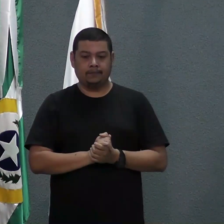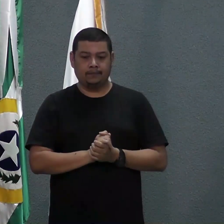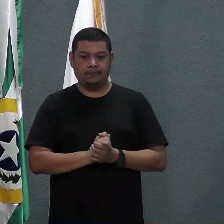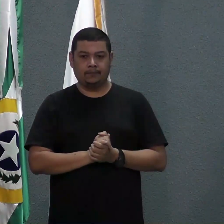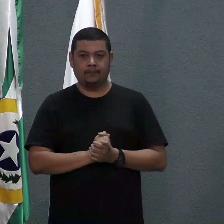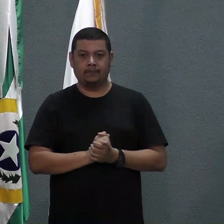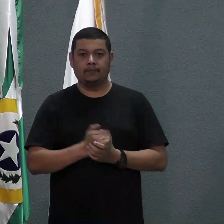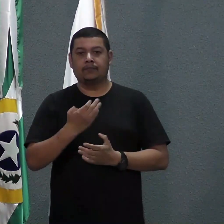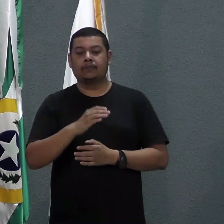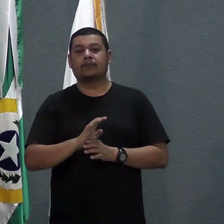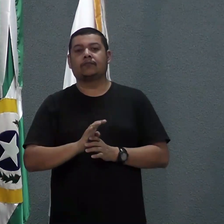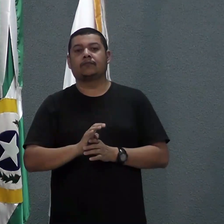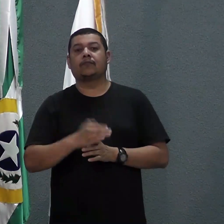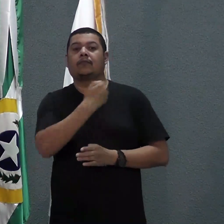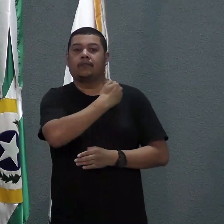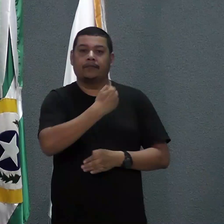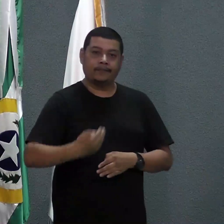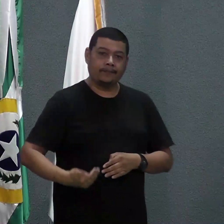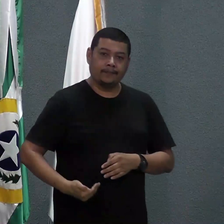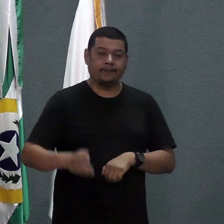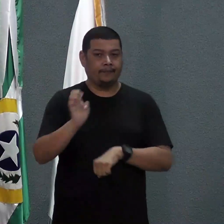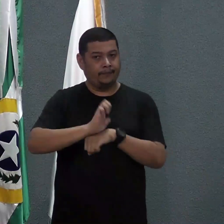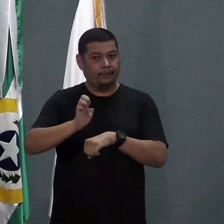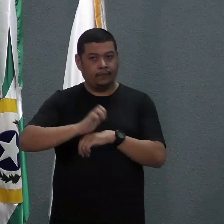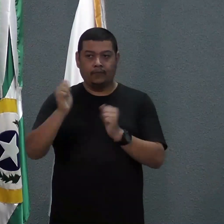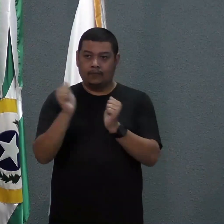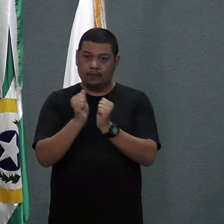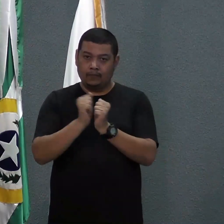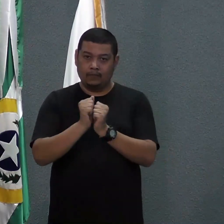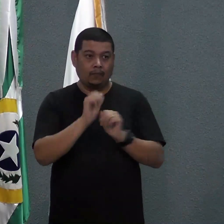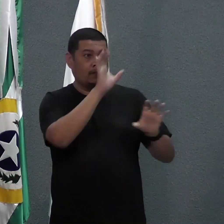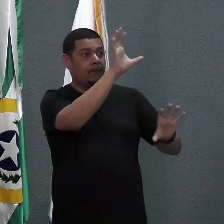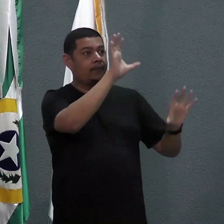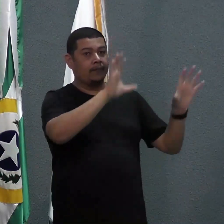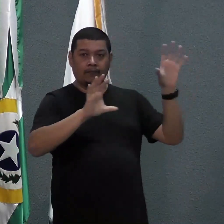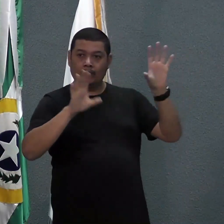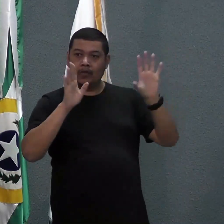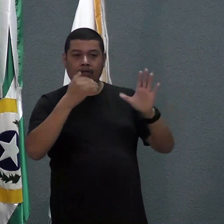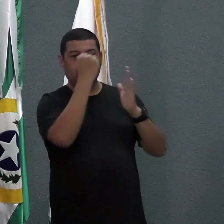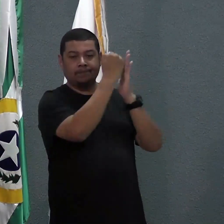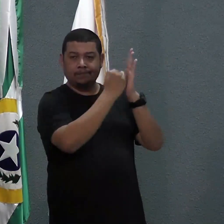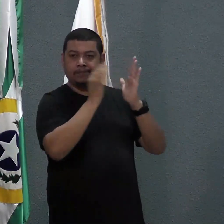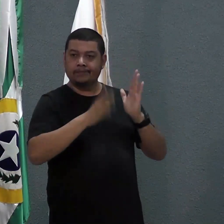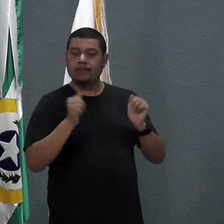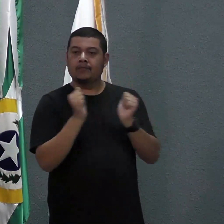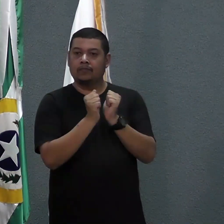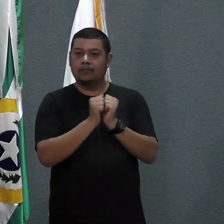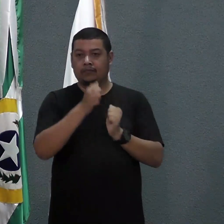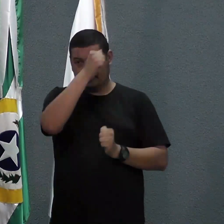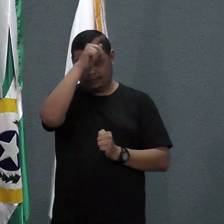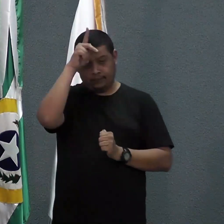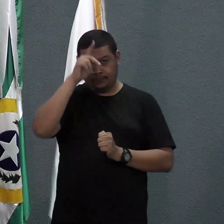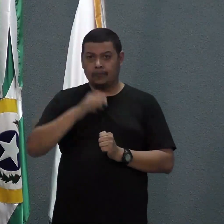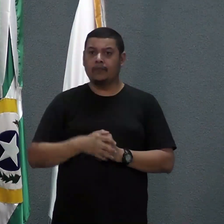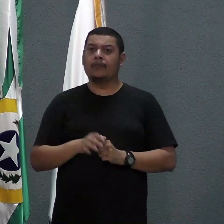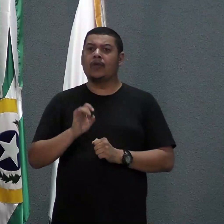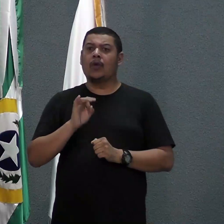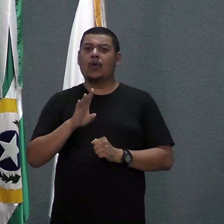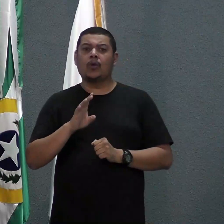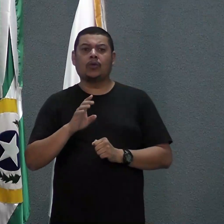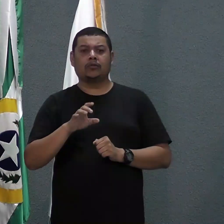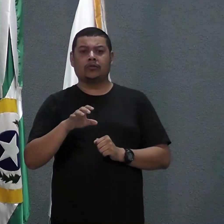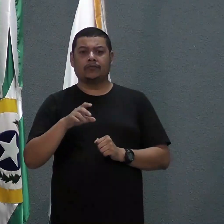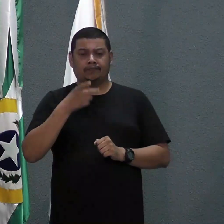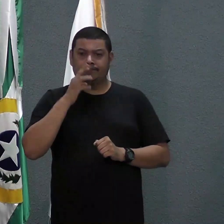do governo de Rondônia, junto com essas entidades que eu citei, propriamente com a própria Prefeitura Municipal, não seja uma atitude